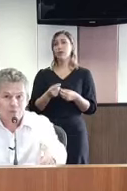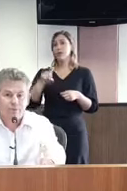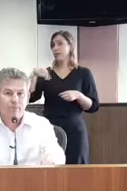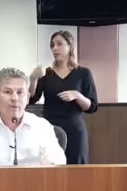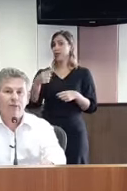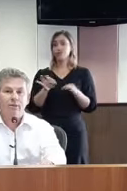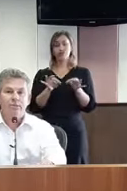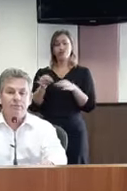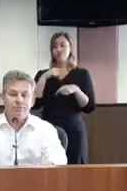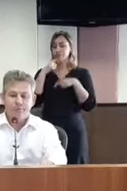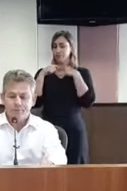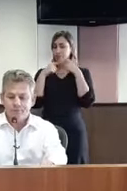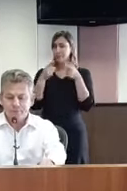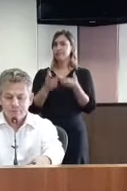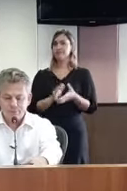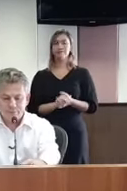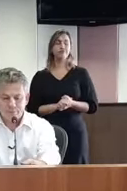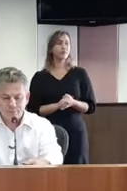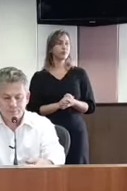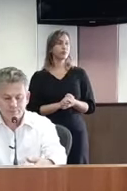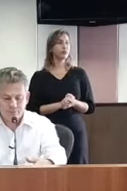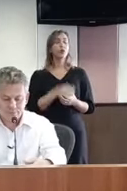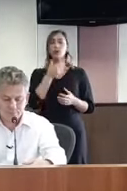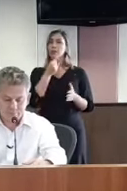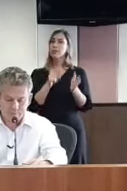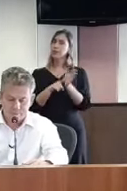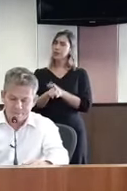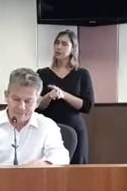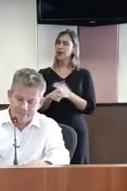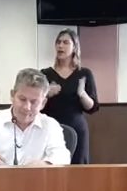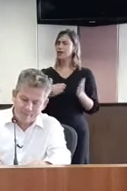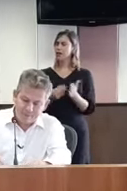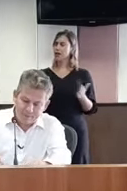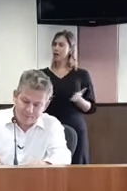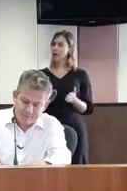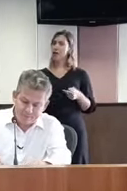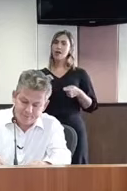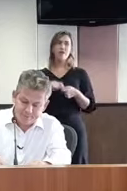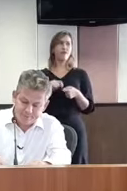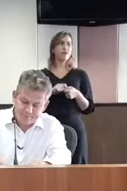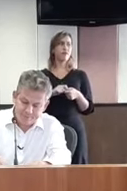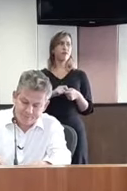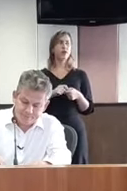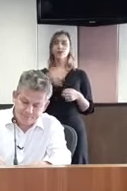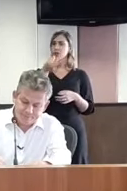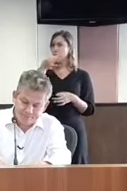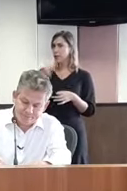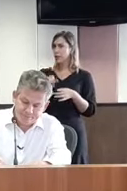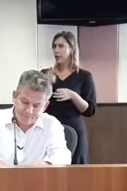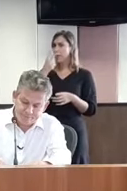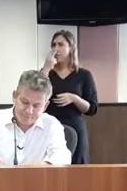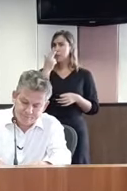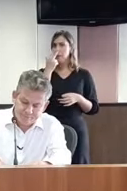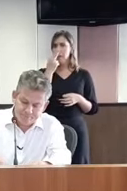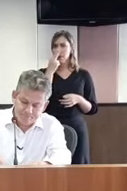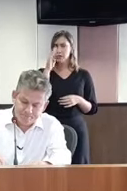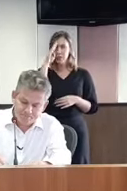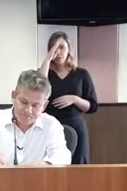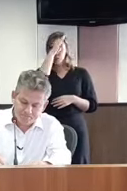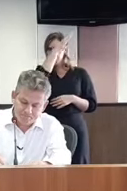tempo. Reinaldo Fernandes, o site O Livre. O senhor até agora tomou medidas e emitiu opiniões muito parecidas com as do presidente Jair